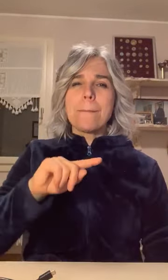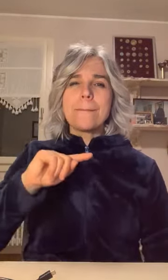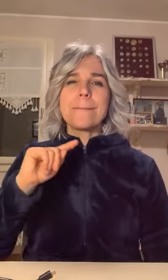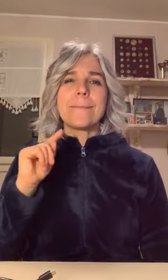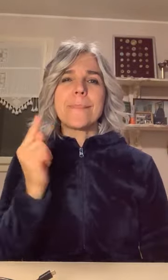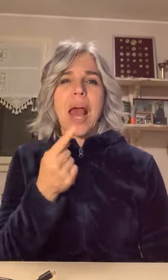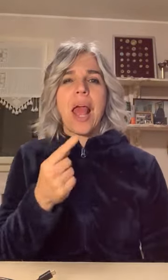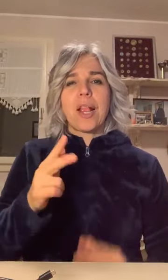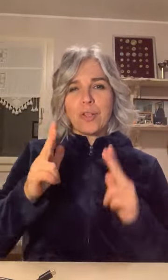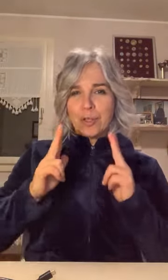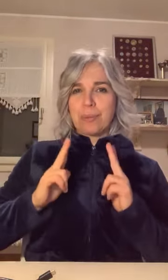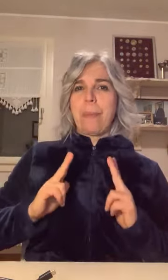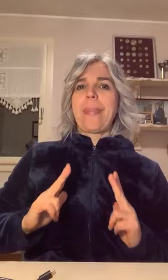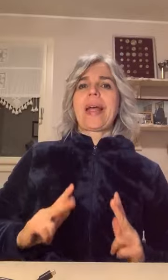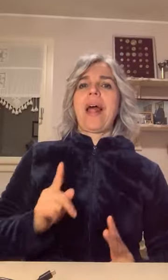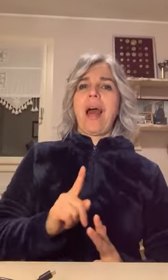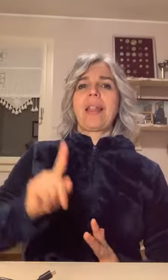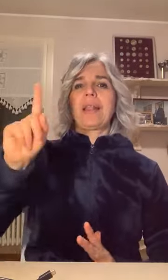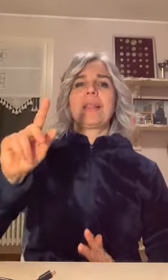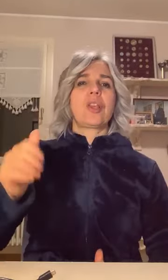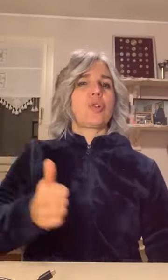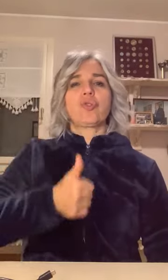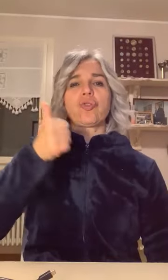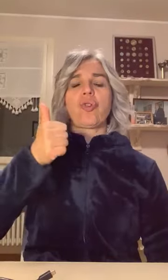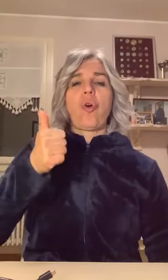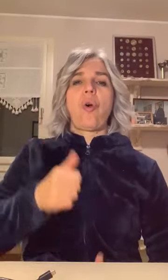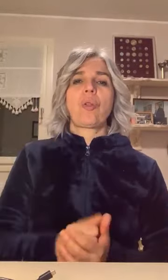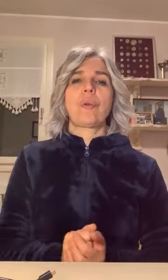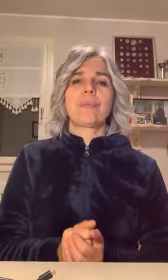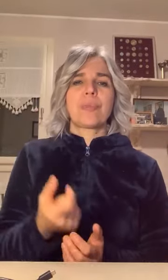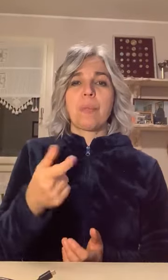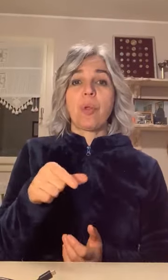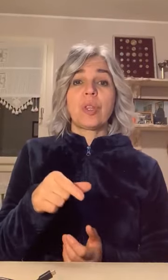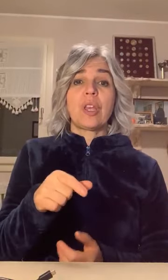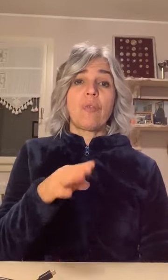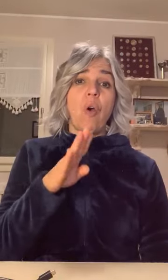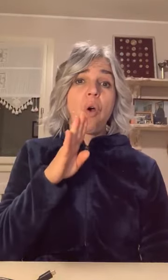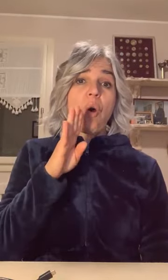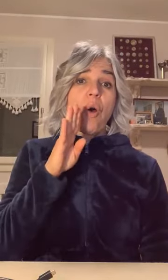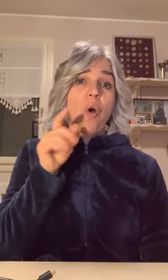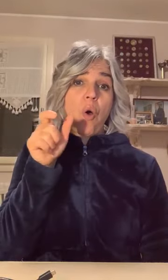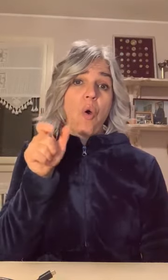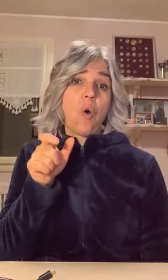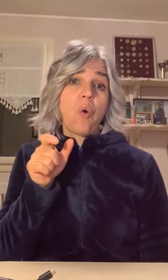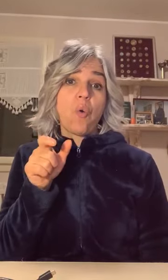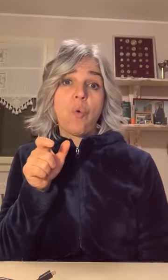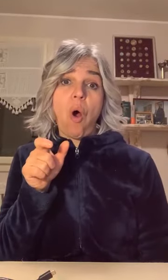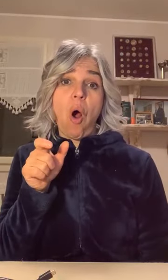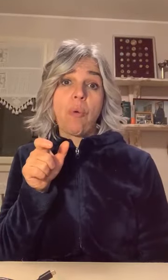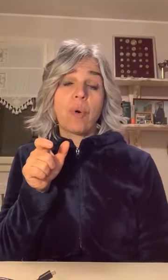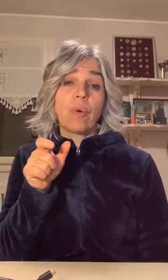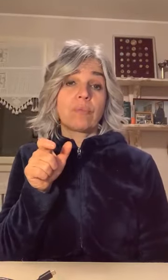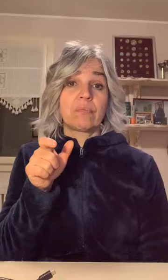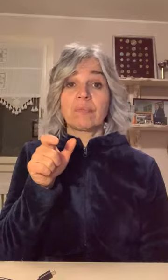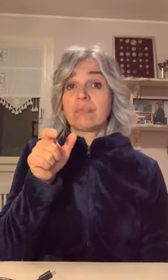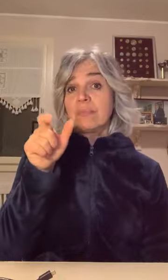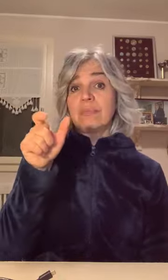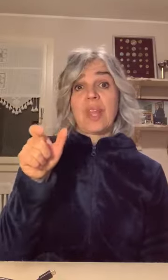smentite? L'uomo è uomo, e la conoscenza che abbiamo ha un limite, ma Dio